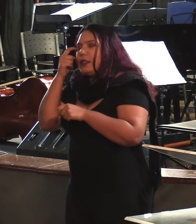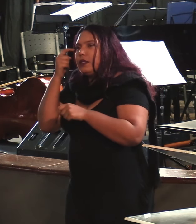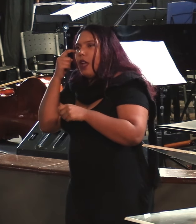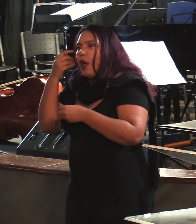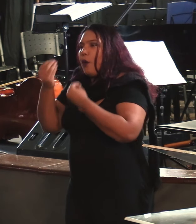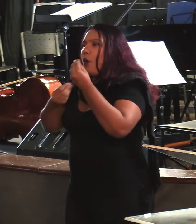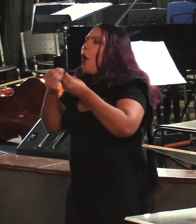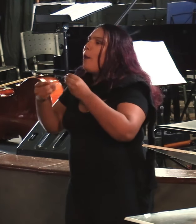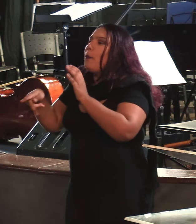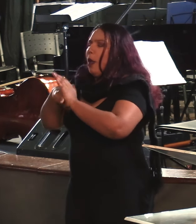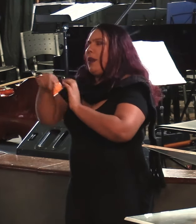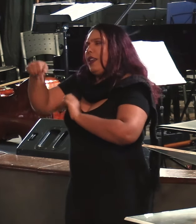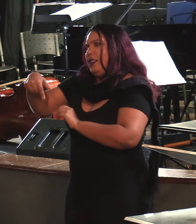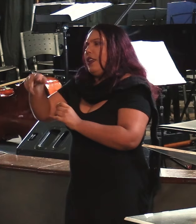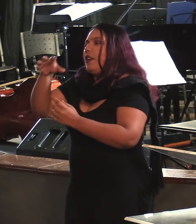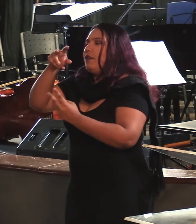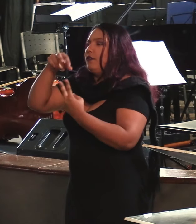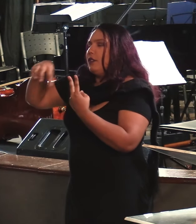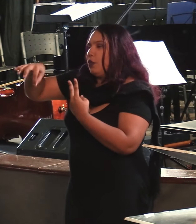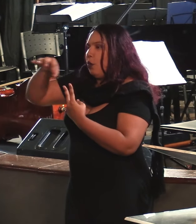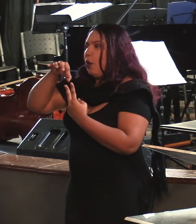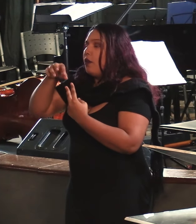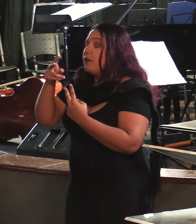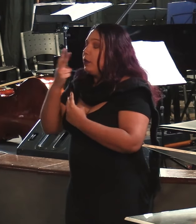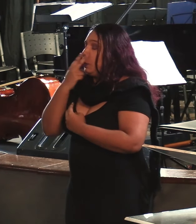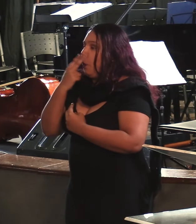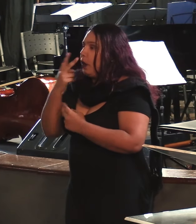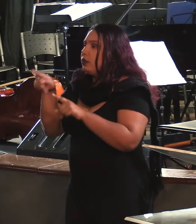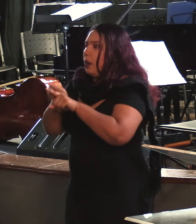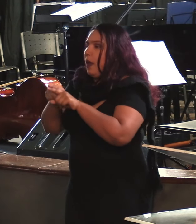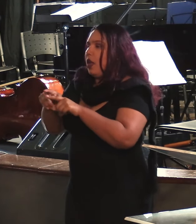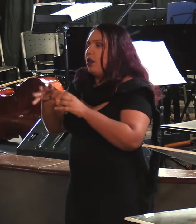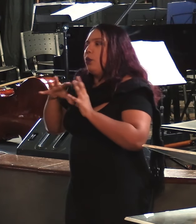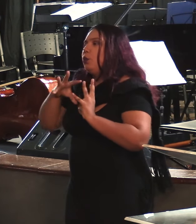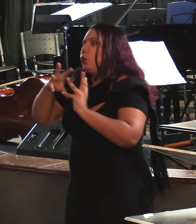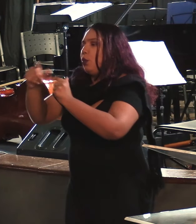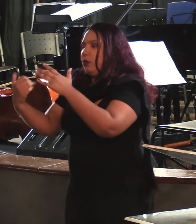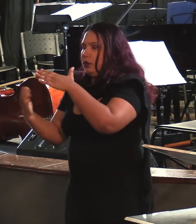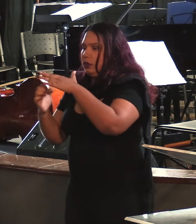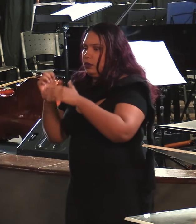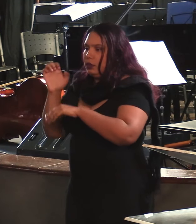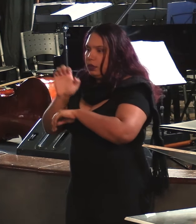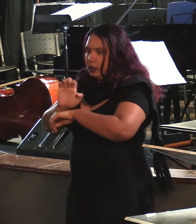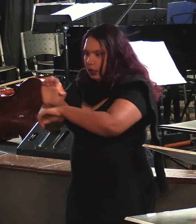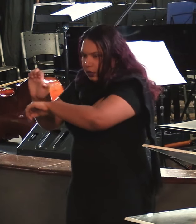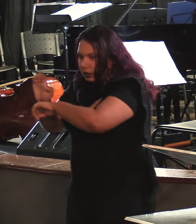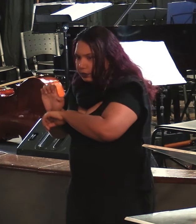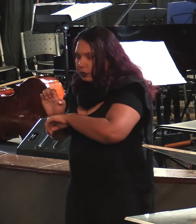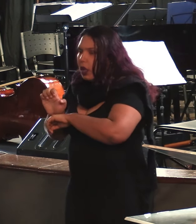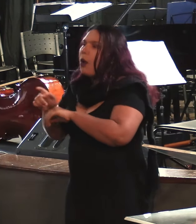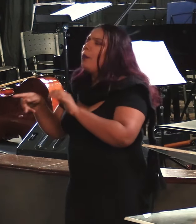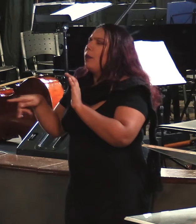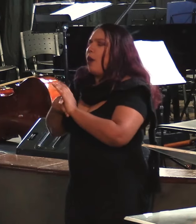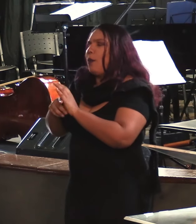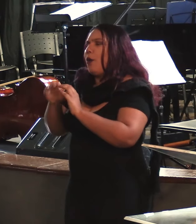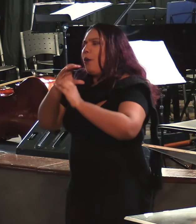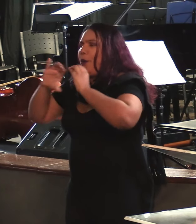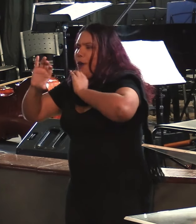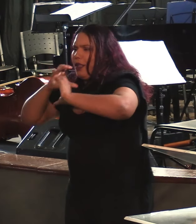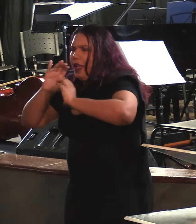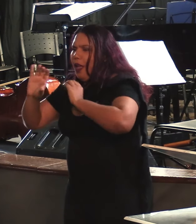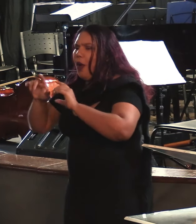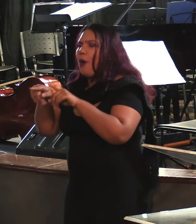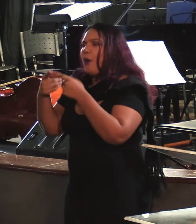ao município e também ao Estado, há outras opções, integrando coral, orquestra,